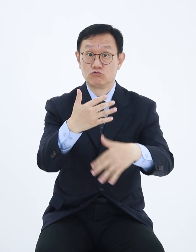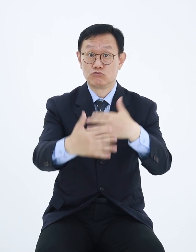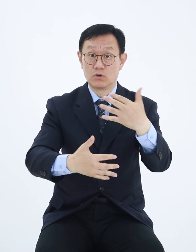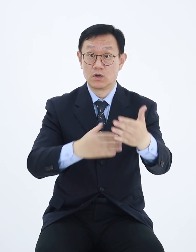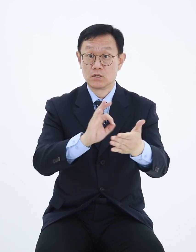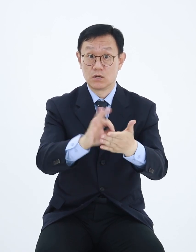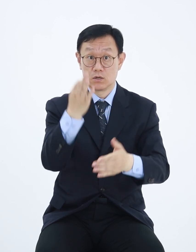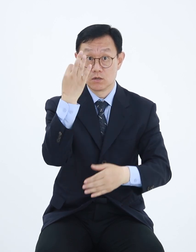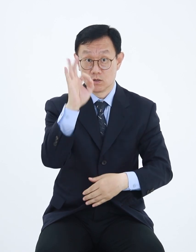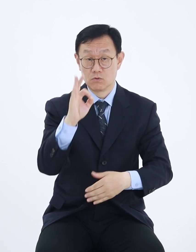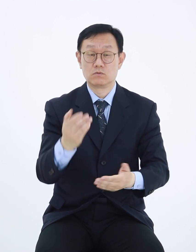인정하고 증진한다.